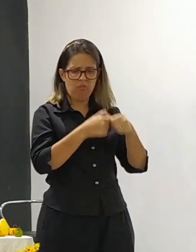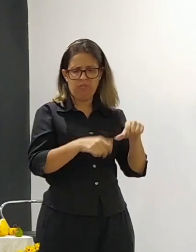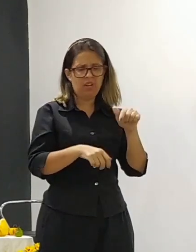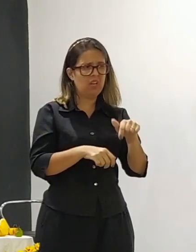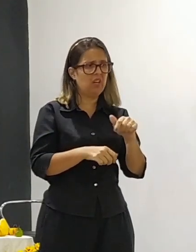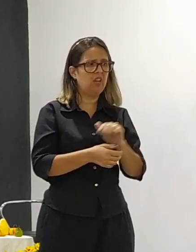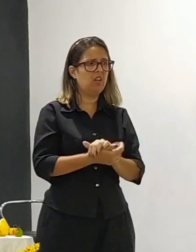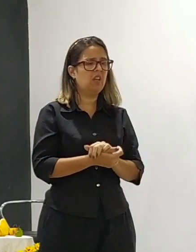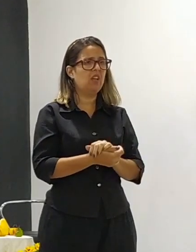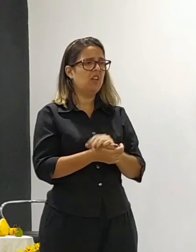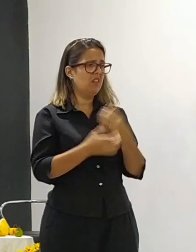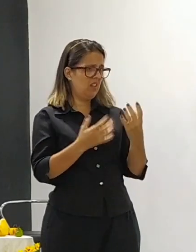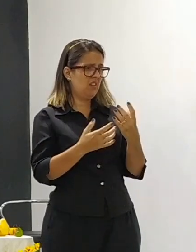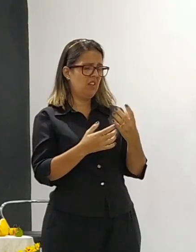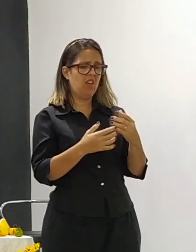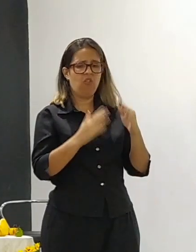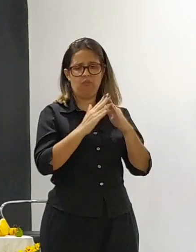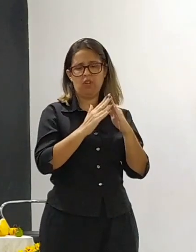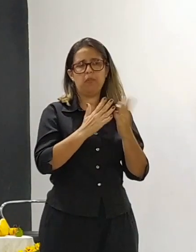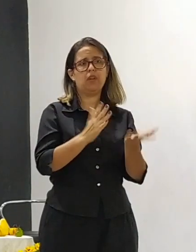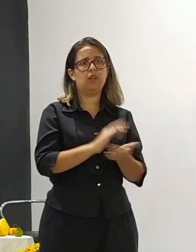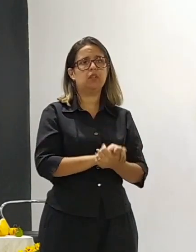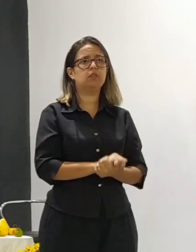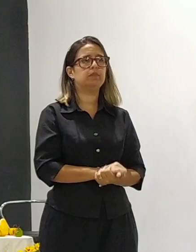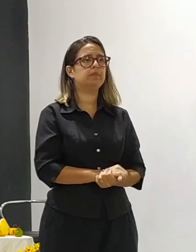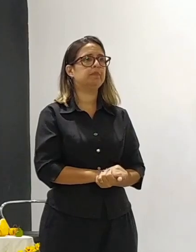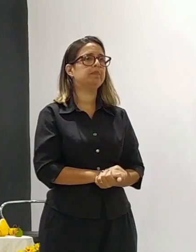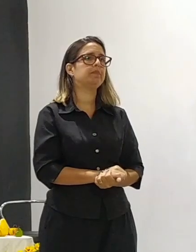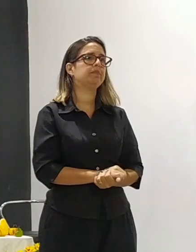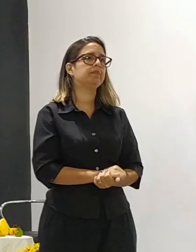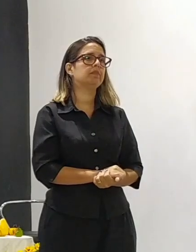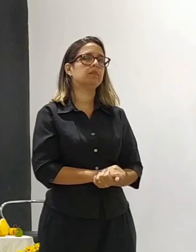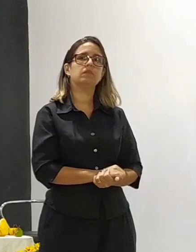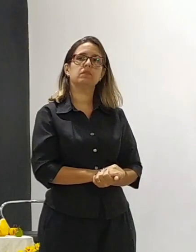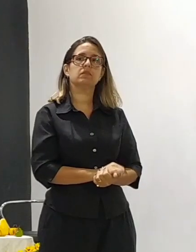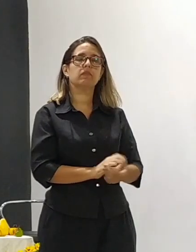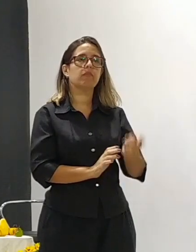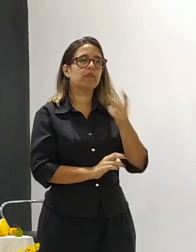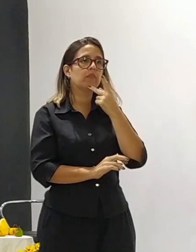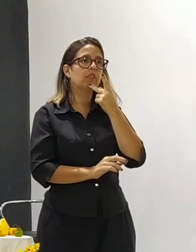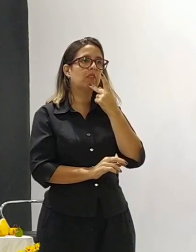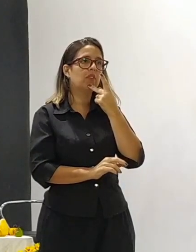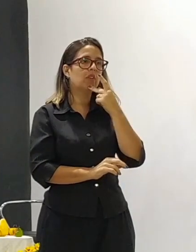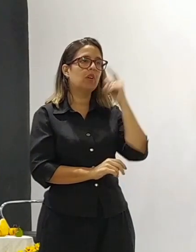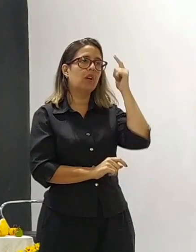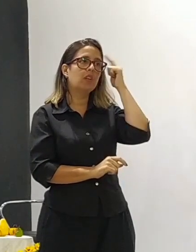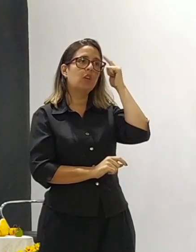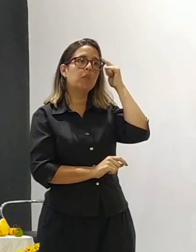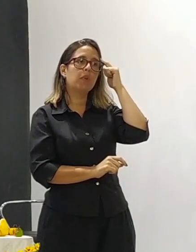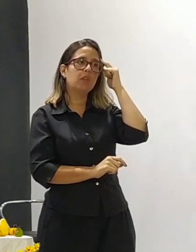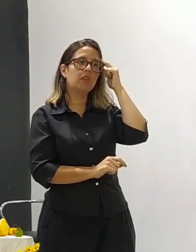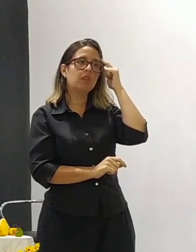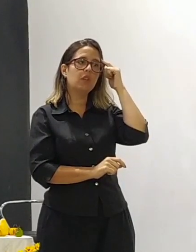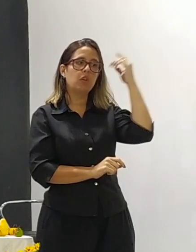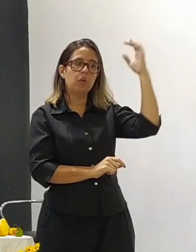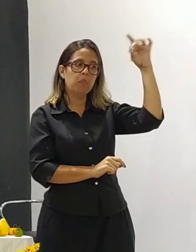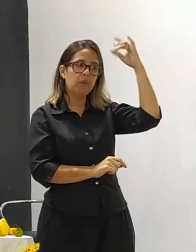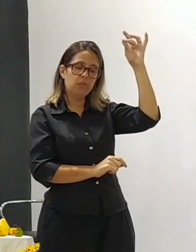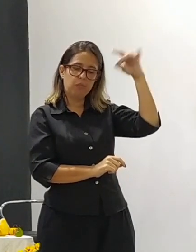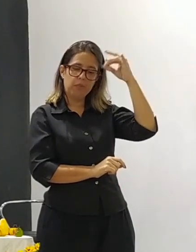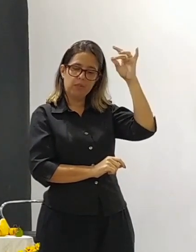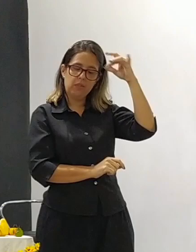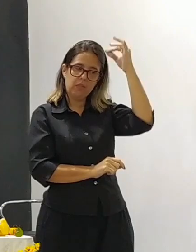ela vem da minha casa. Né, irmão? Ela falou para mim que ela estava com esse pensamento, mas o Espírito Santo mudou o pensamento